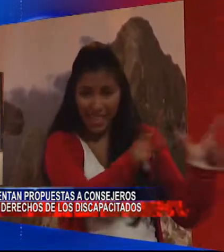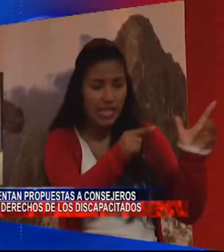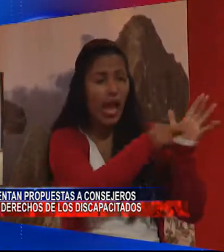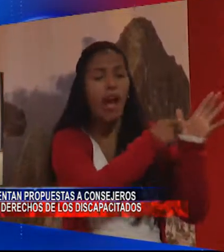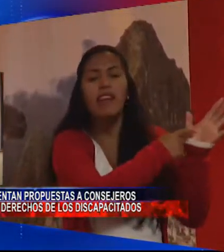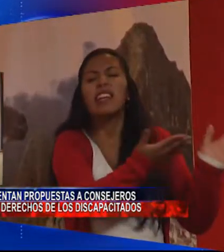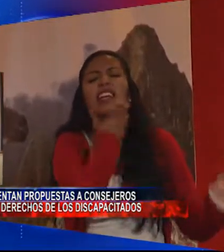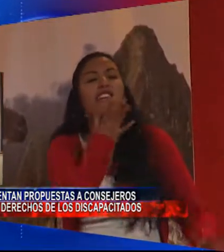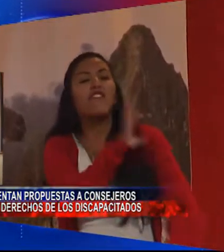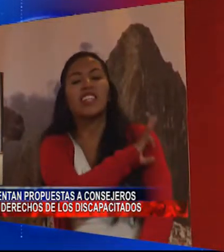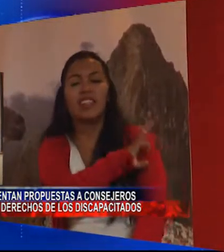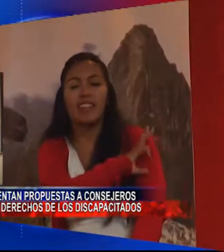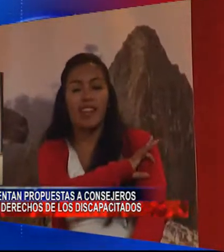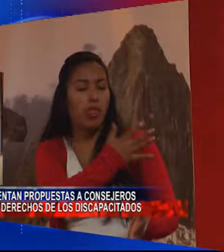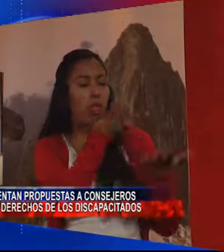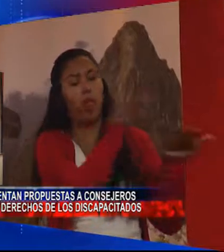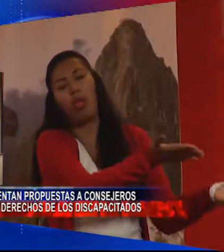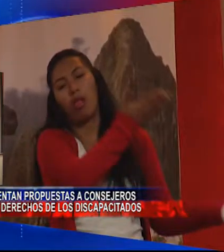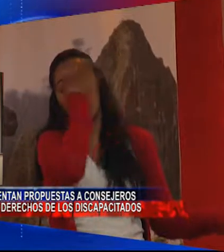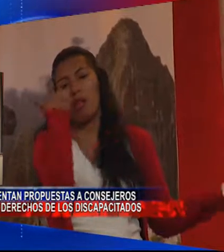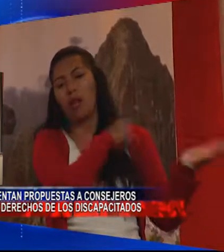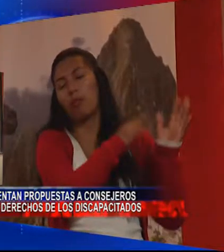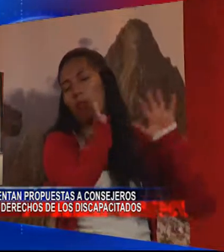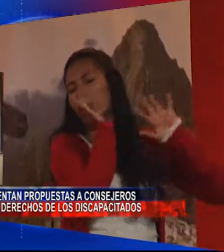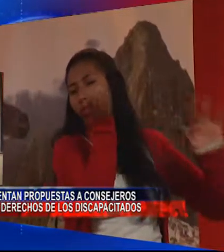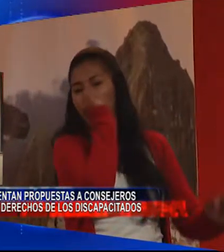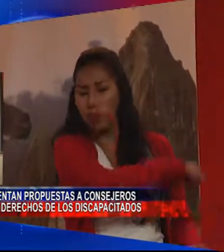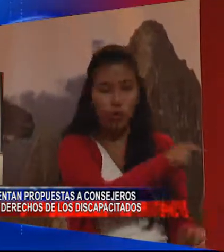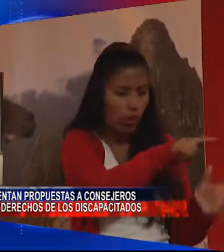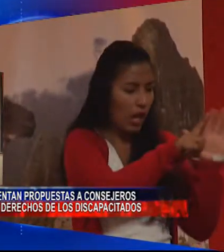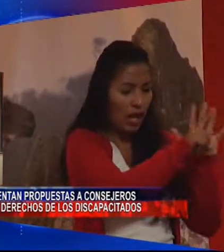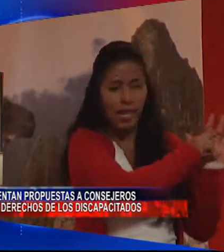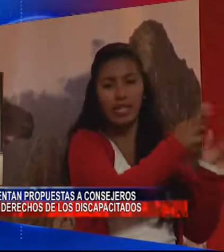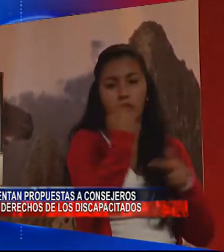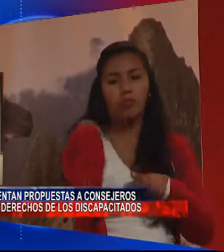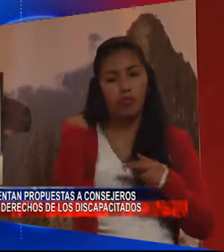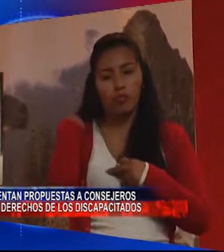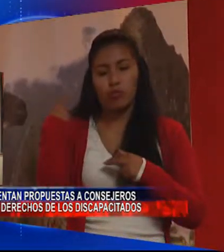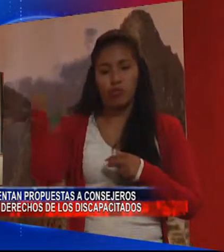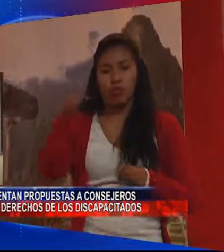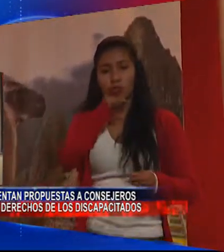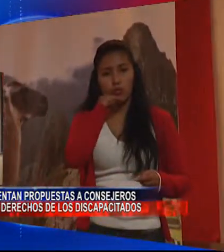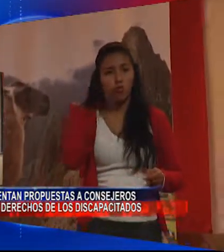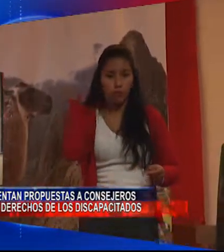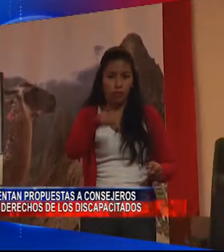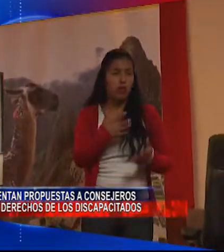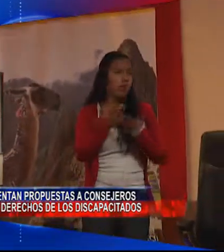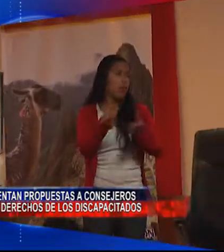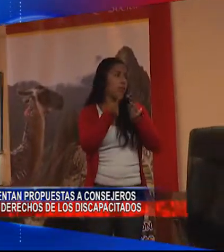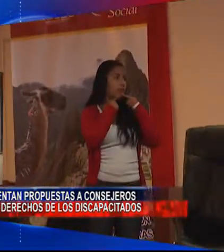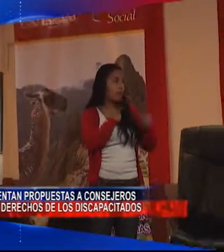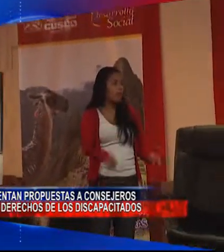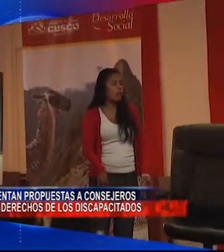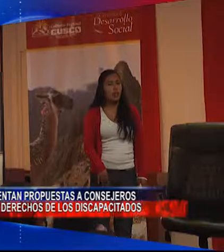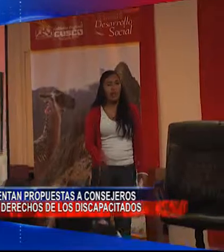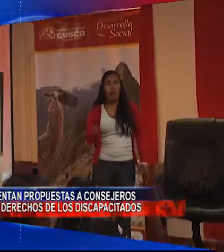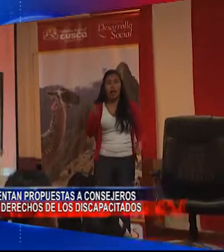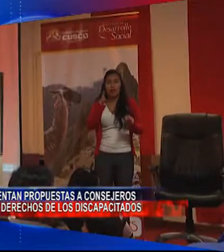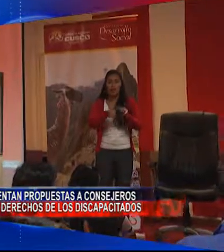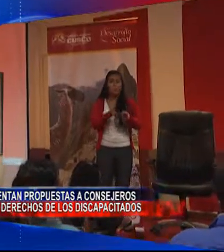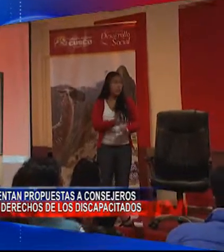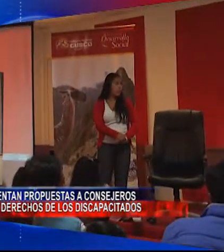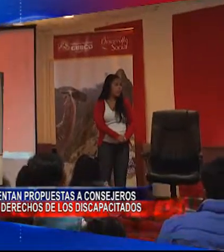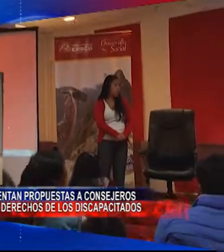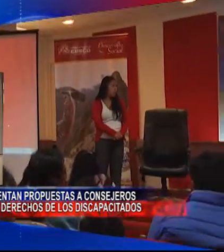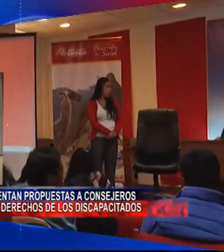dar a través de esa iniciativa que se incorpore más médicos rehabilitadores con incentivos que permita, porque los médicos no quieren realmente a veces